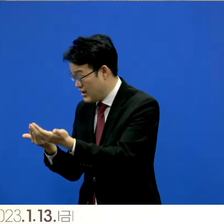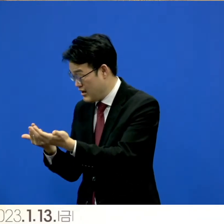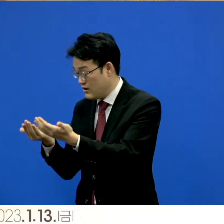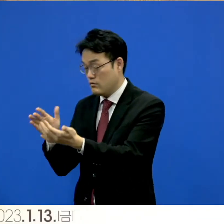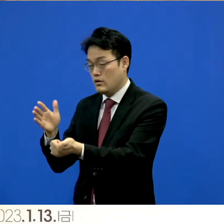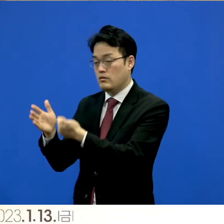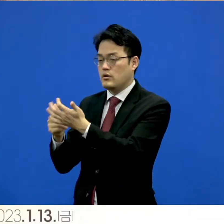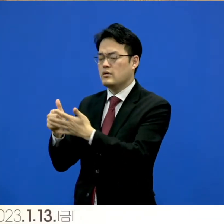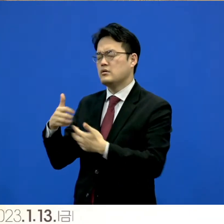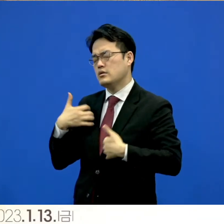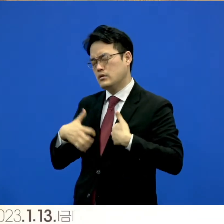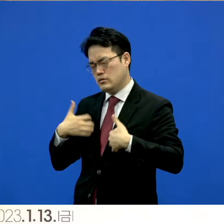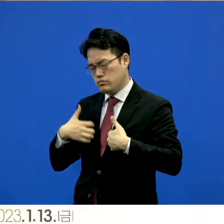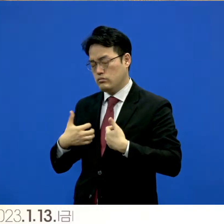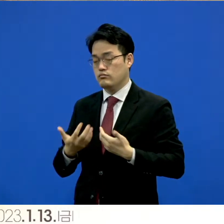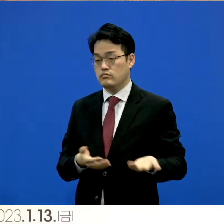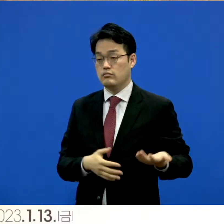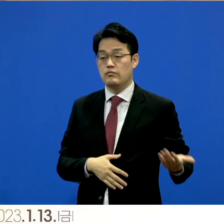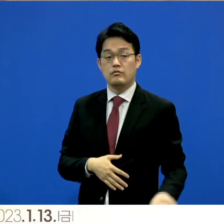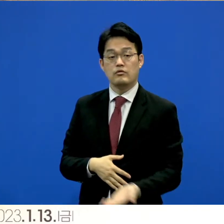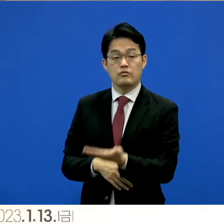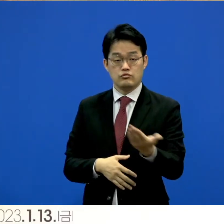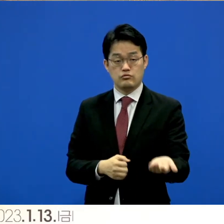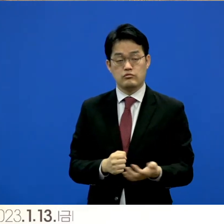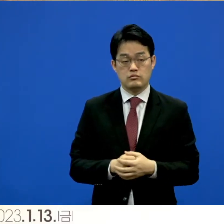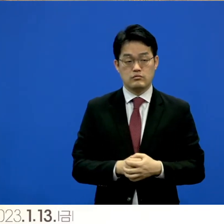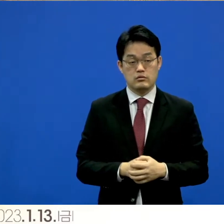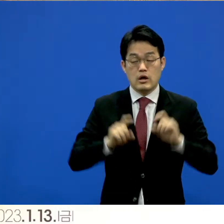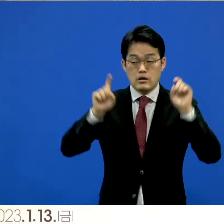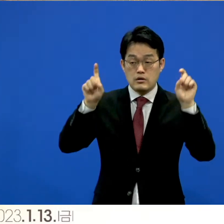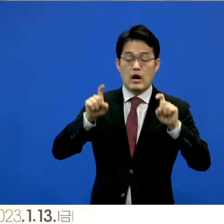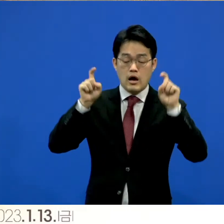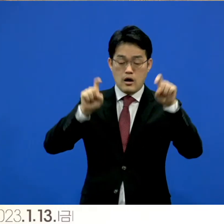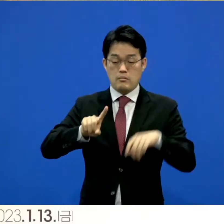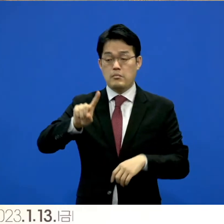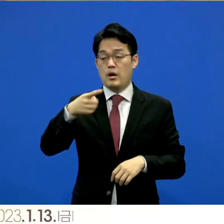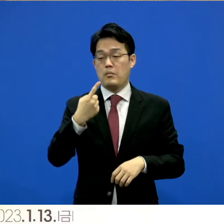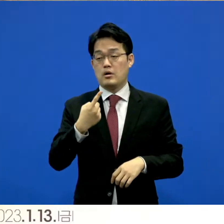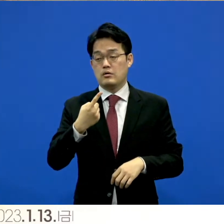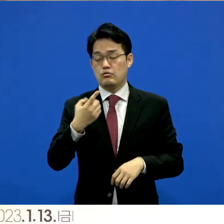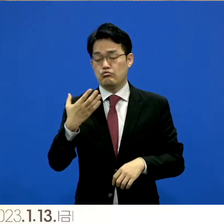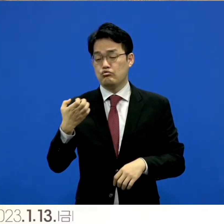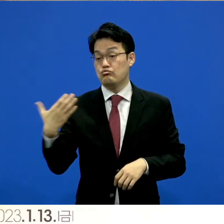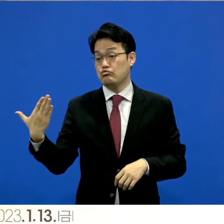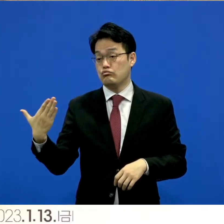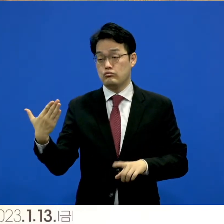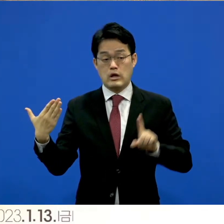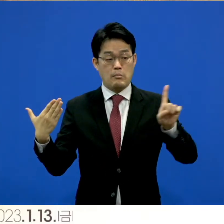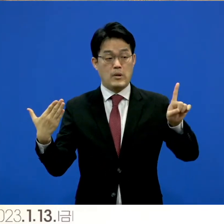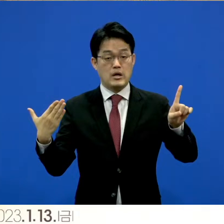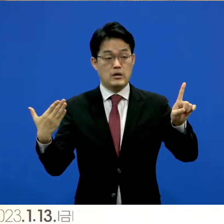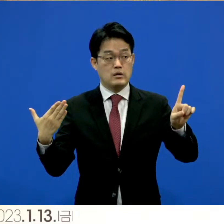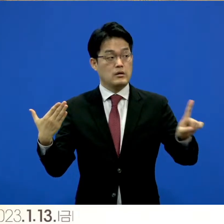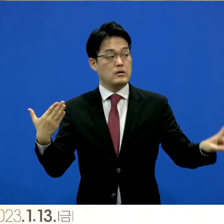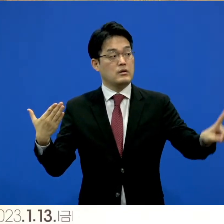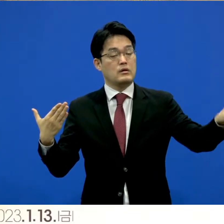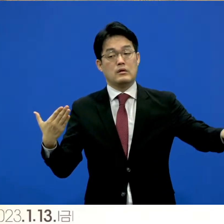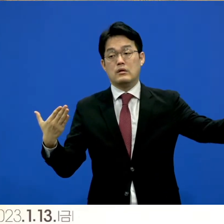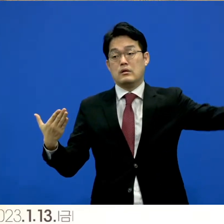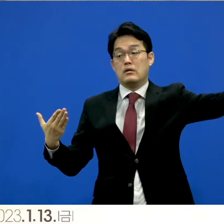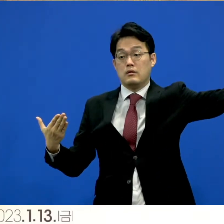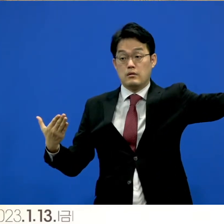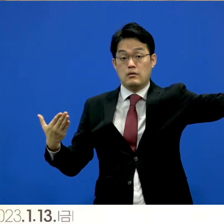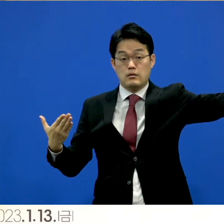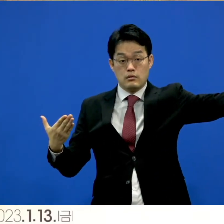99마리의 양을 둘에 두고 한 마리를 찾아 나선 목자는 낭비입니다. 계산적으로 보면 타산이